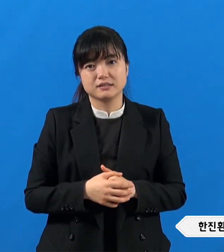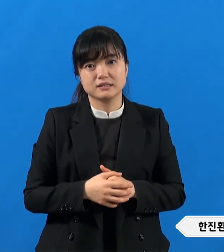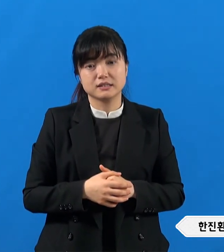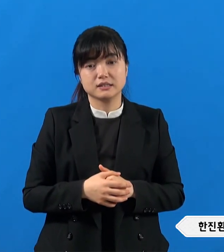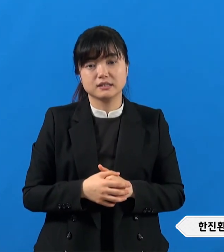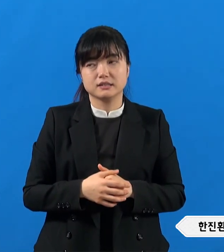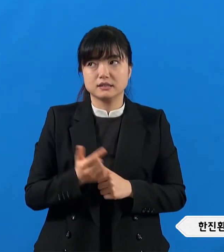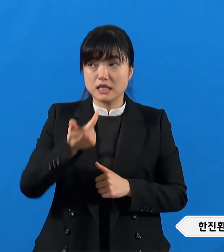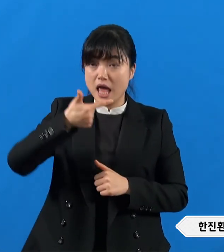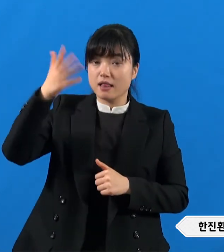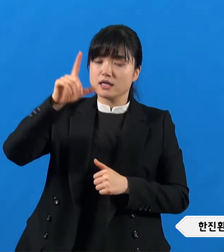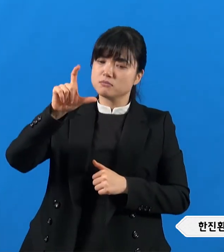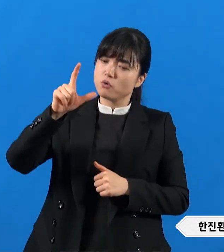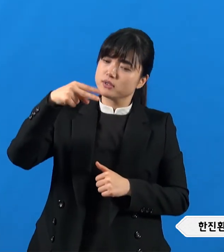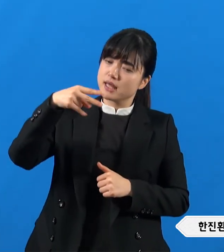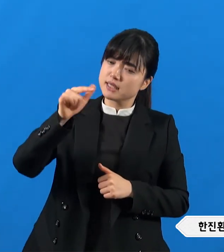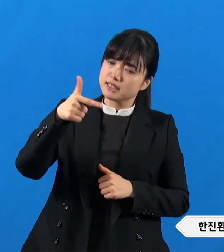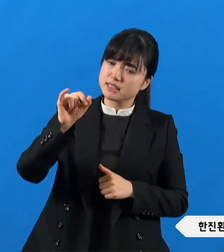15세기 스페인 선원들은